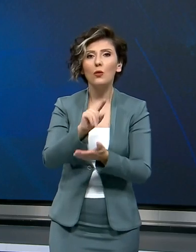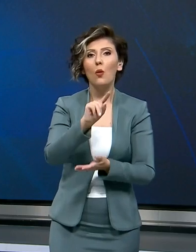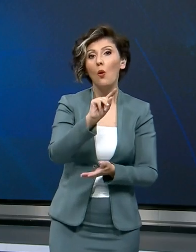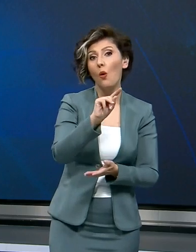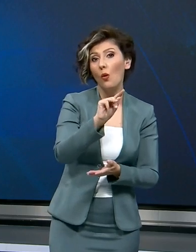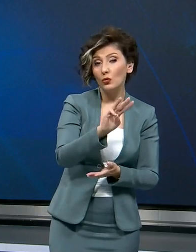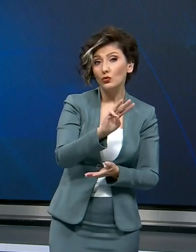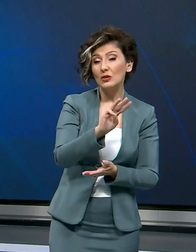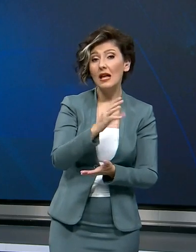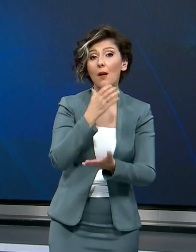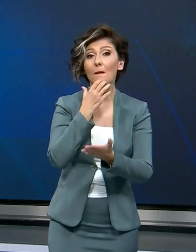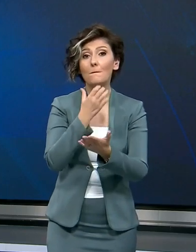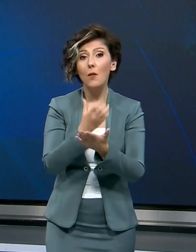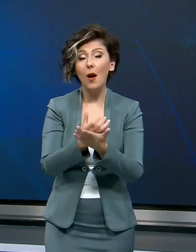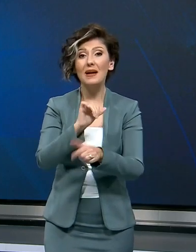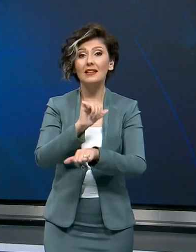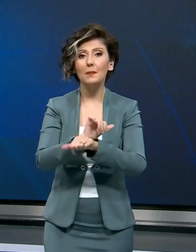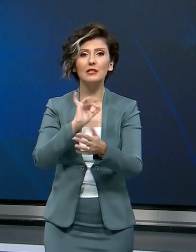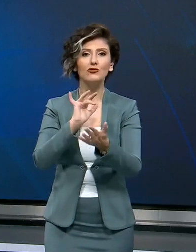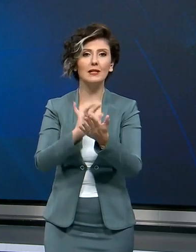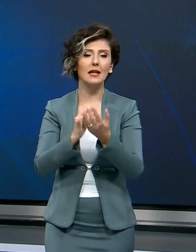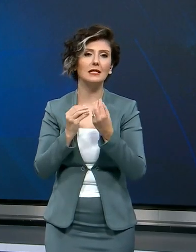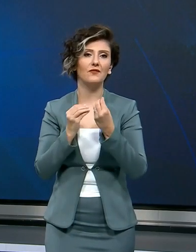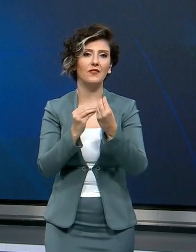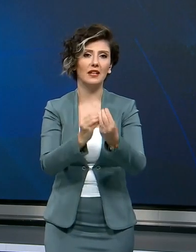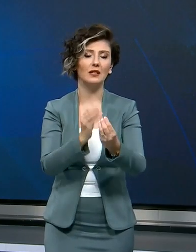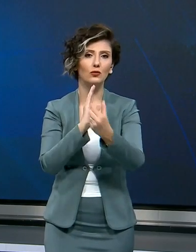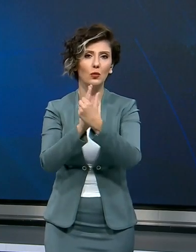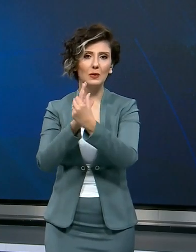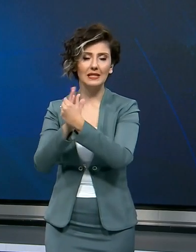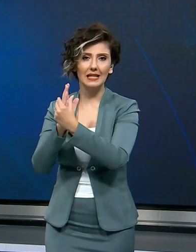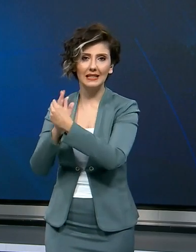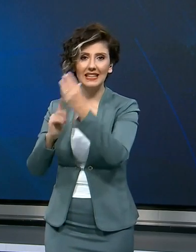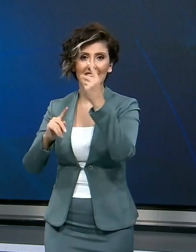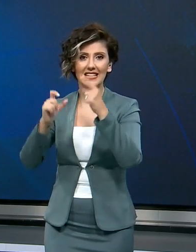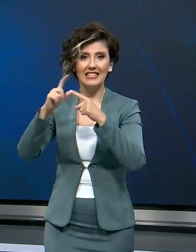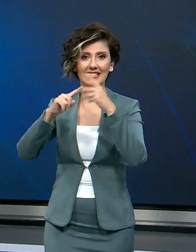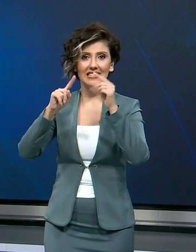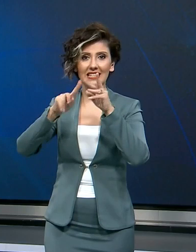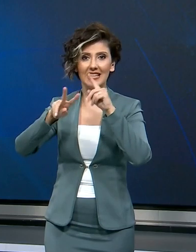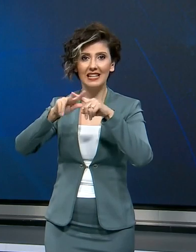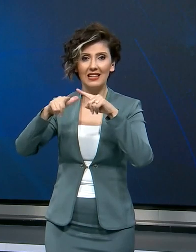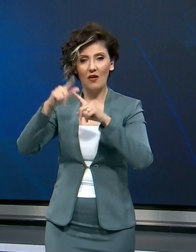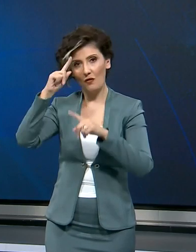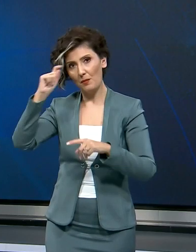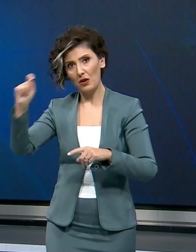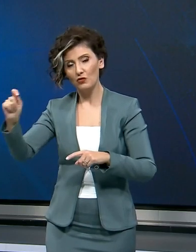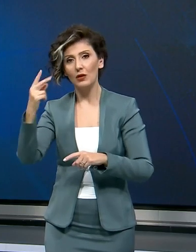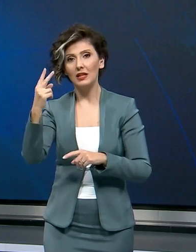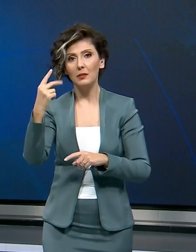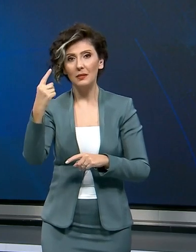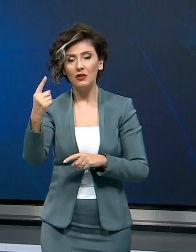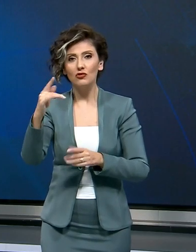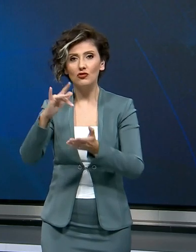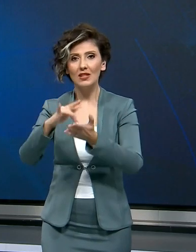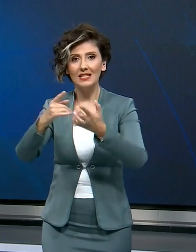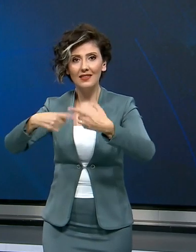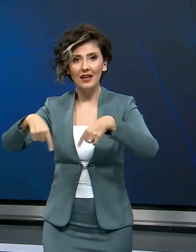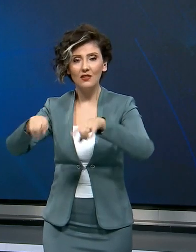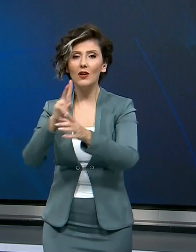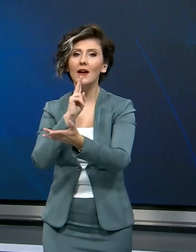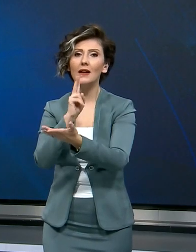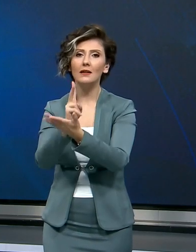müebbet, 13'ünün ise müebbet hapis cezasına çarptırıldığı dosyanın istinaf başvurusu 21.